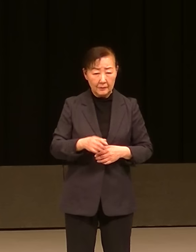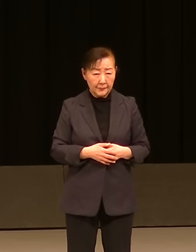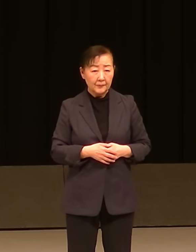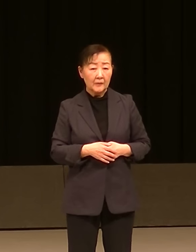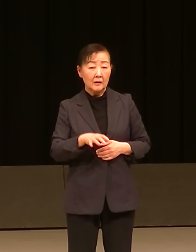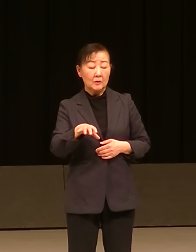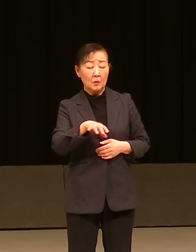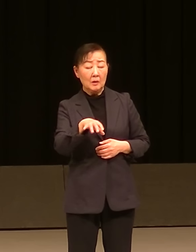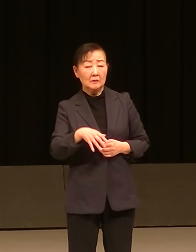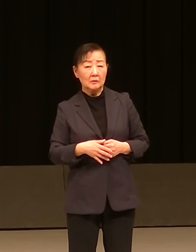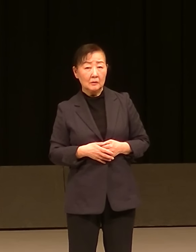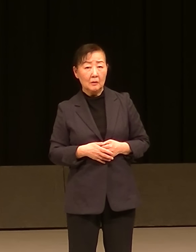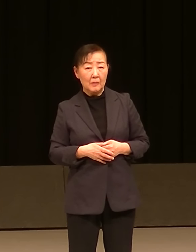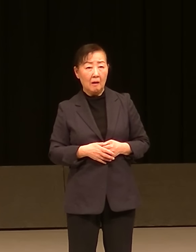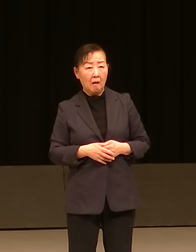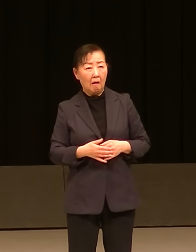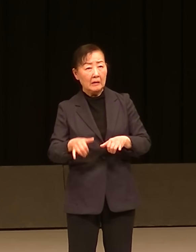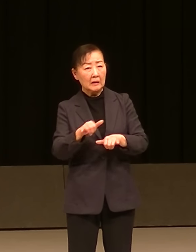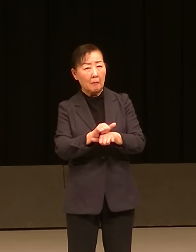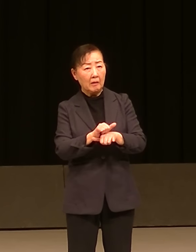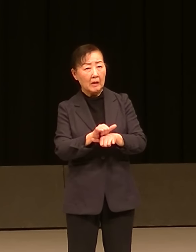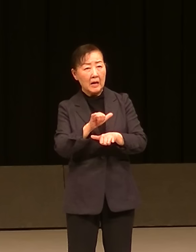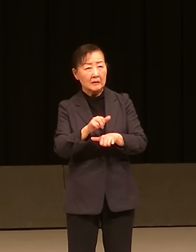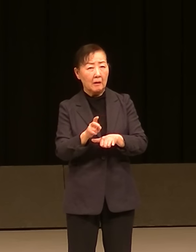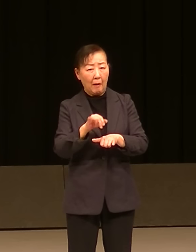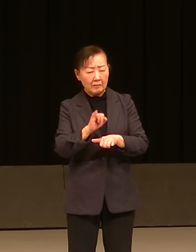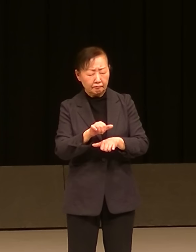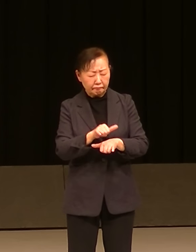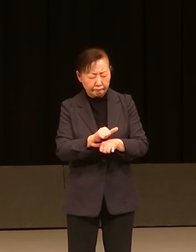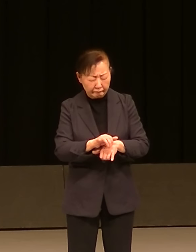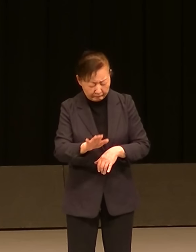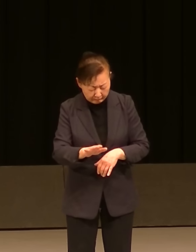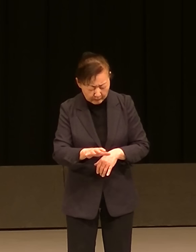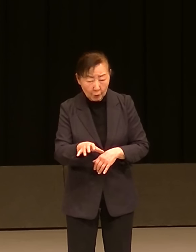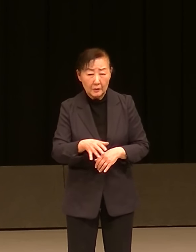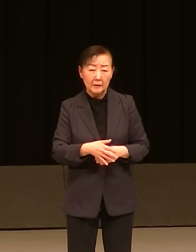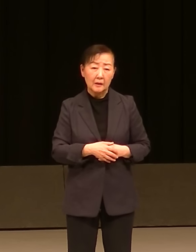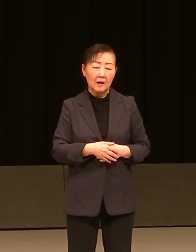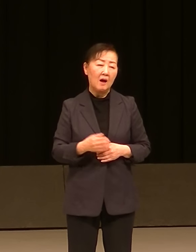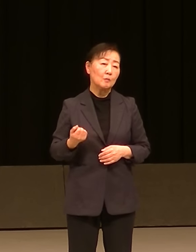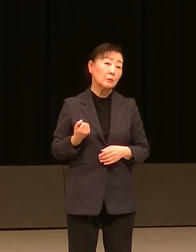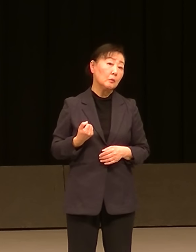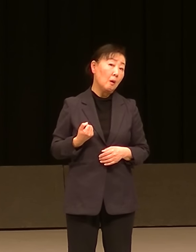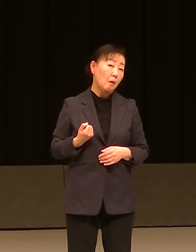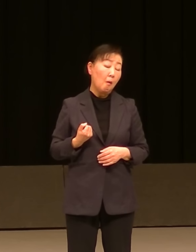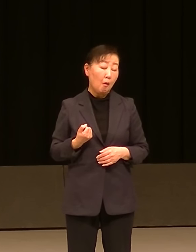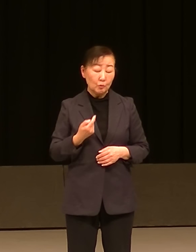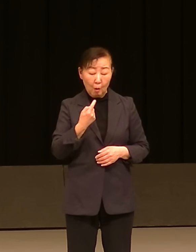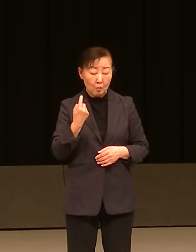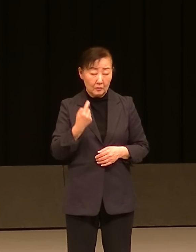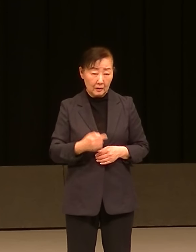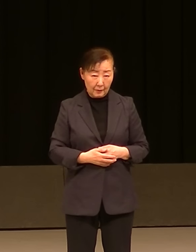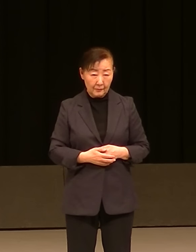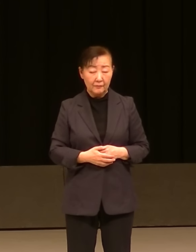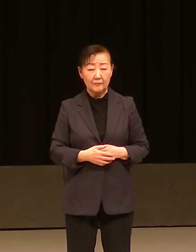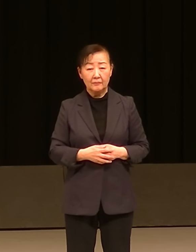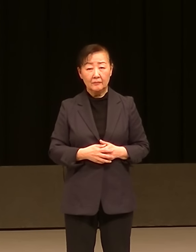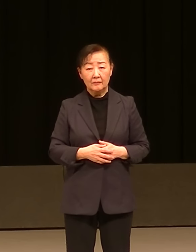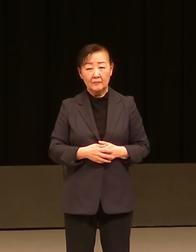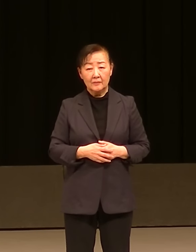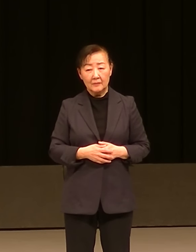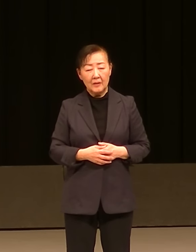ちょっとかなり、やばい局面で、まあ、ございまして、面白いなと、思って、だから